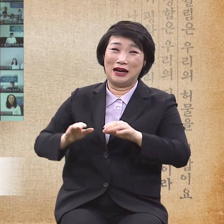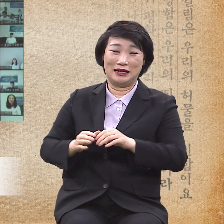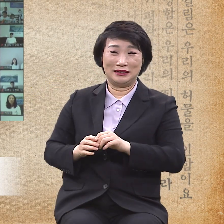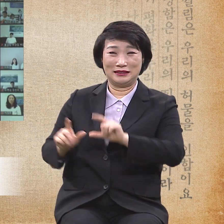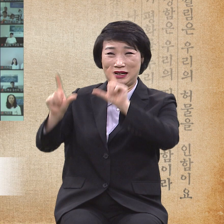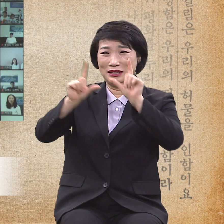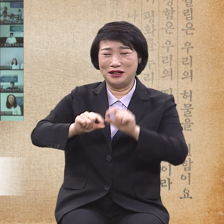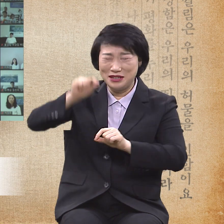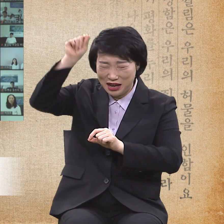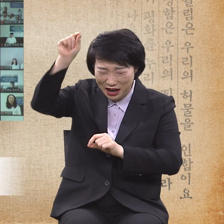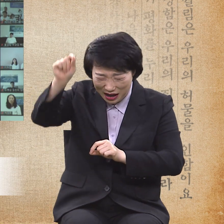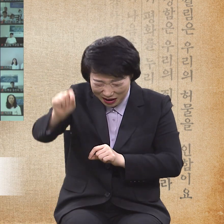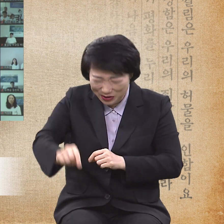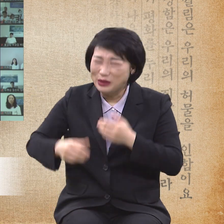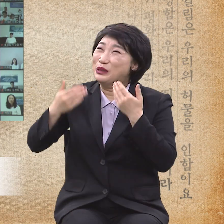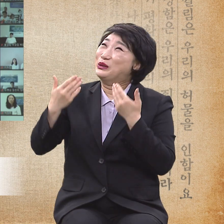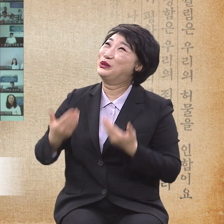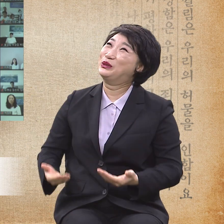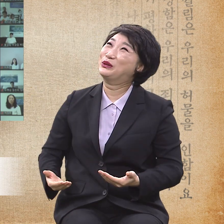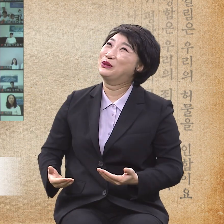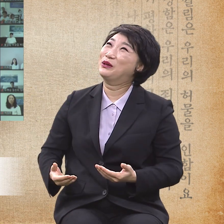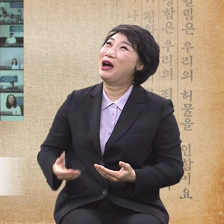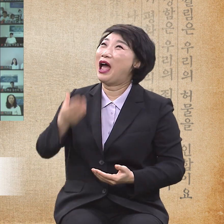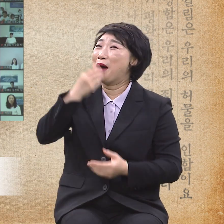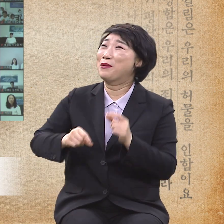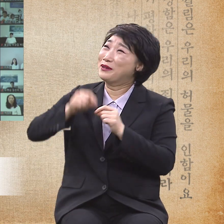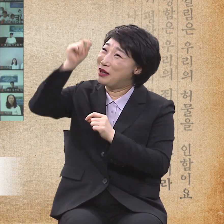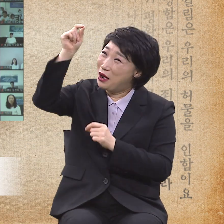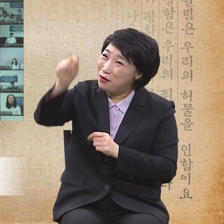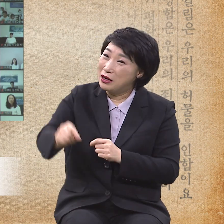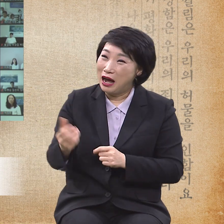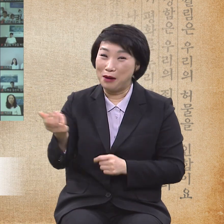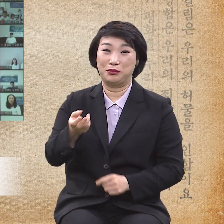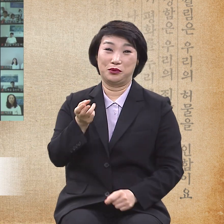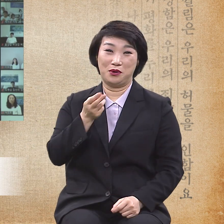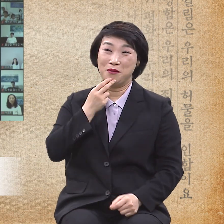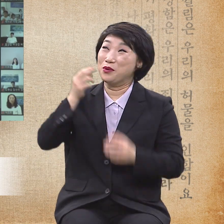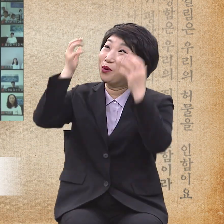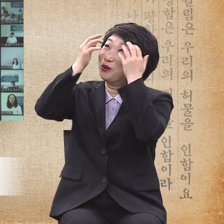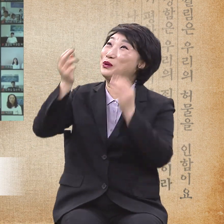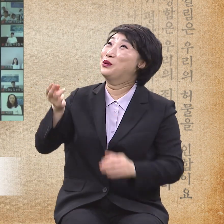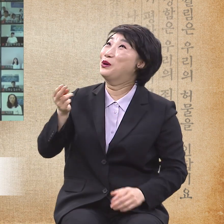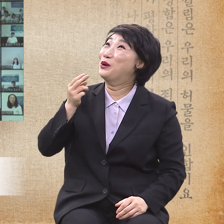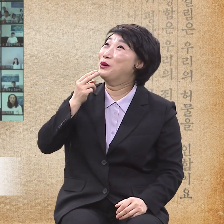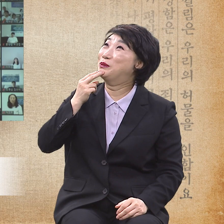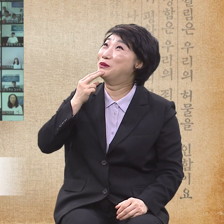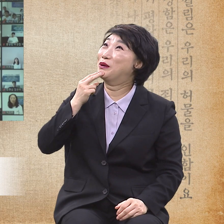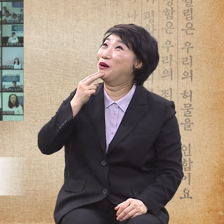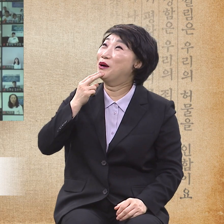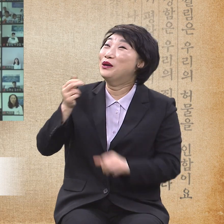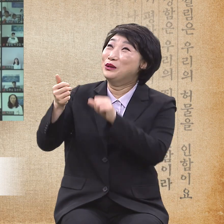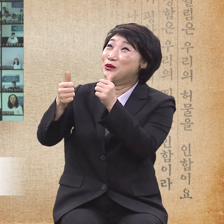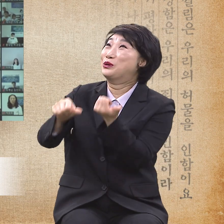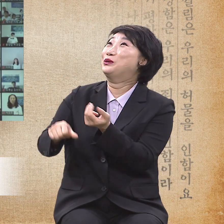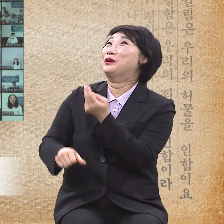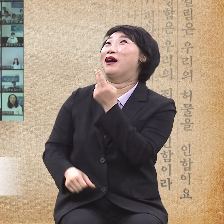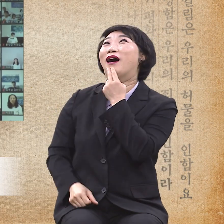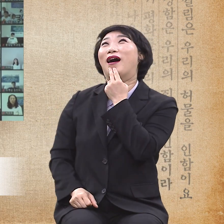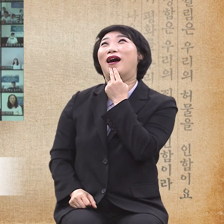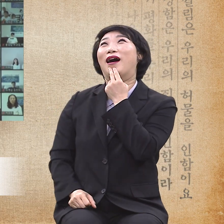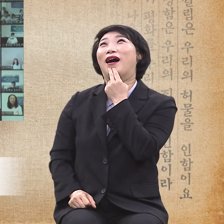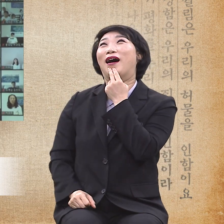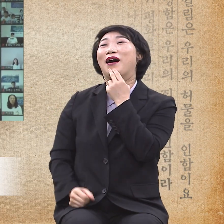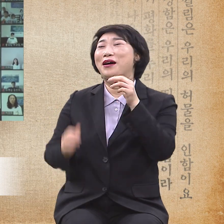영원히 쉬고 영원히 행복하고 아픔도 없고 고통도 없고 죽음도 없고